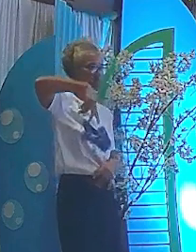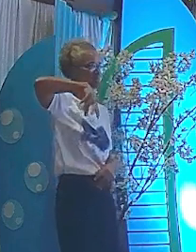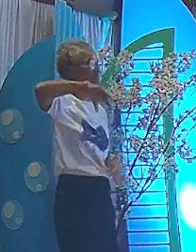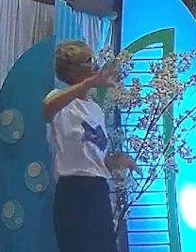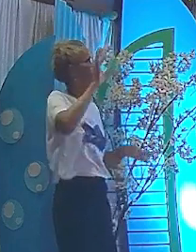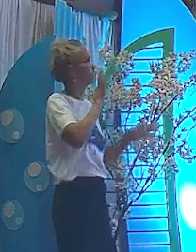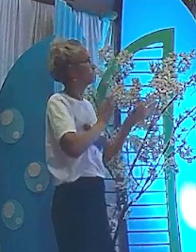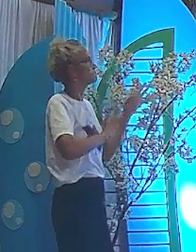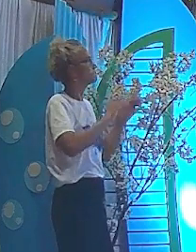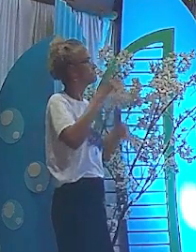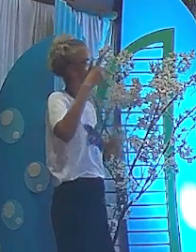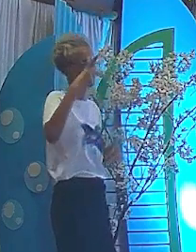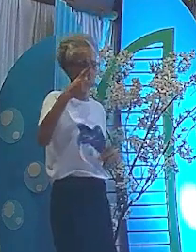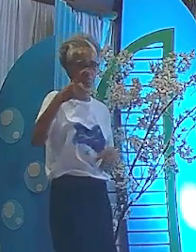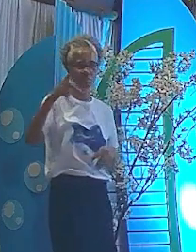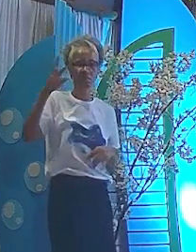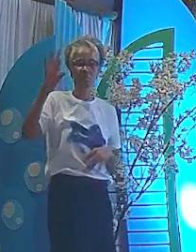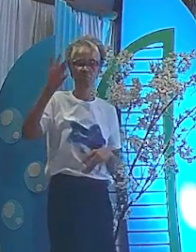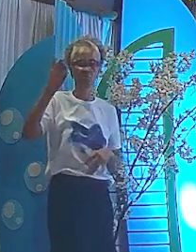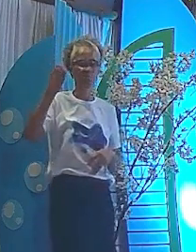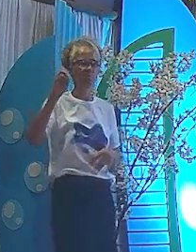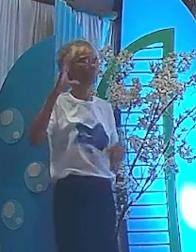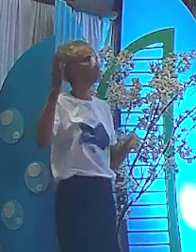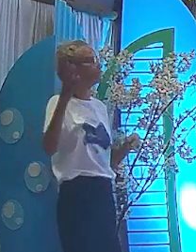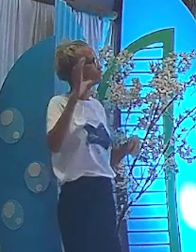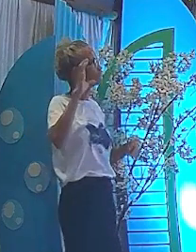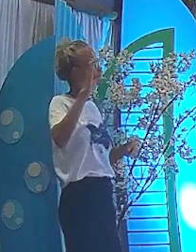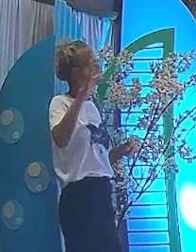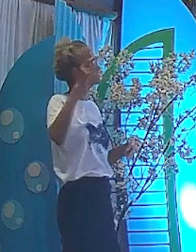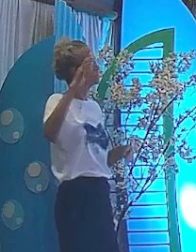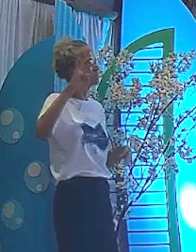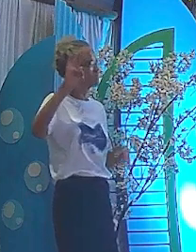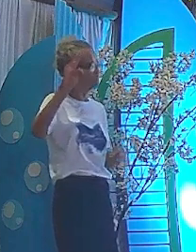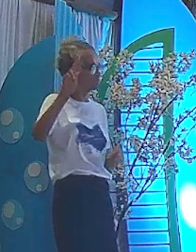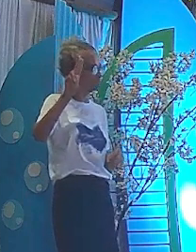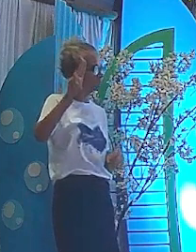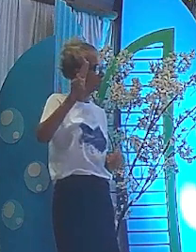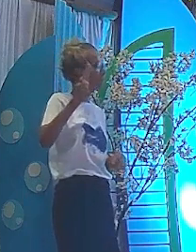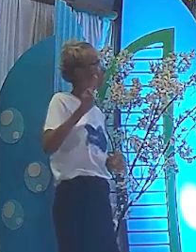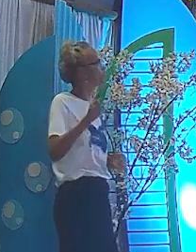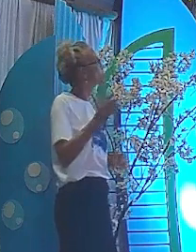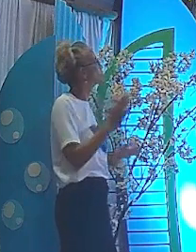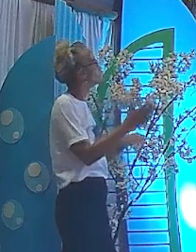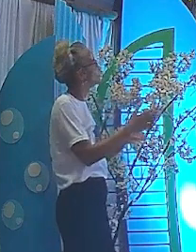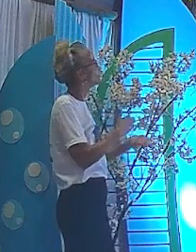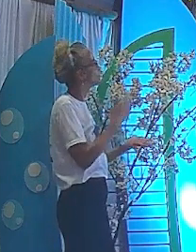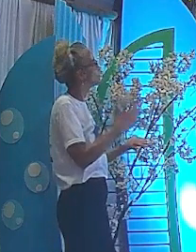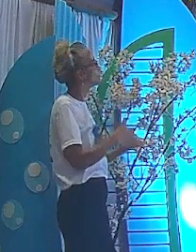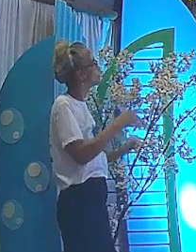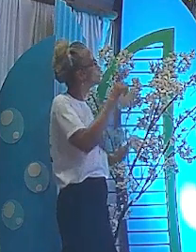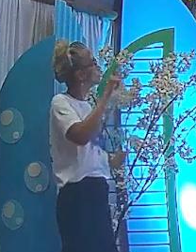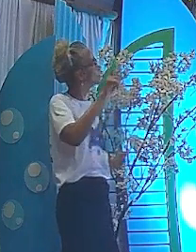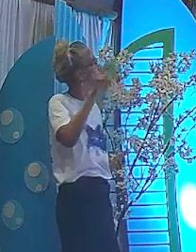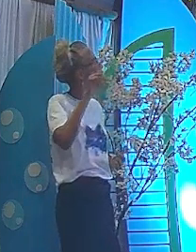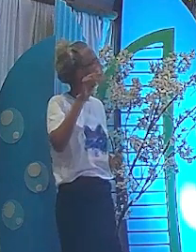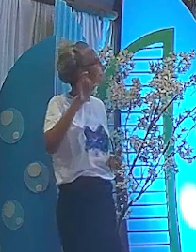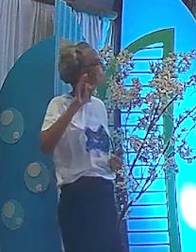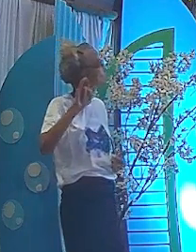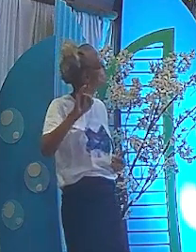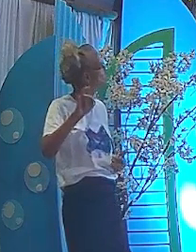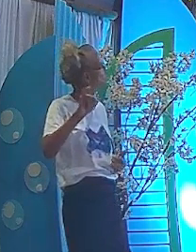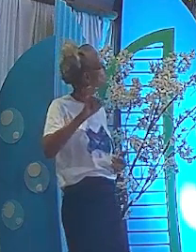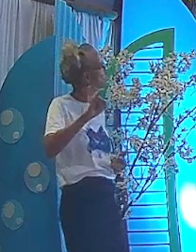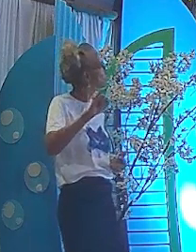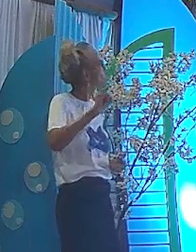Pedro Calmon, o Acetur, Bahia Turismo, nossa livraria oficial, a LDM, o patrocínio